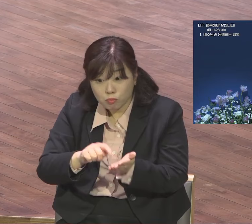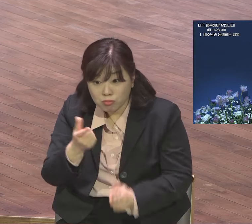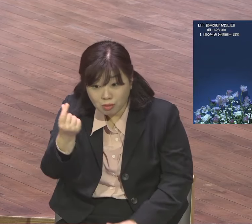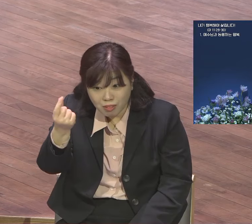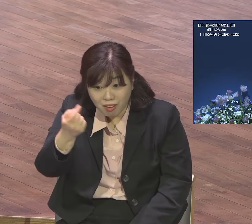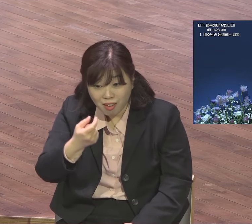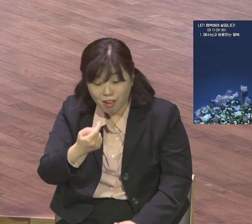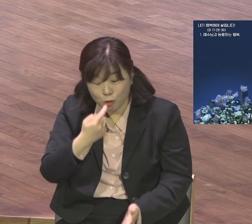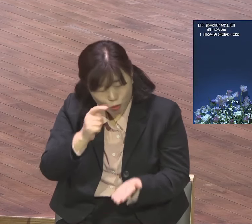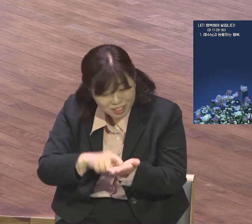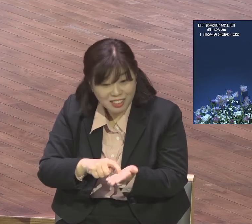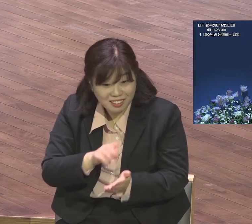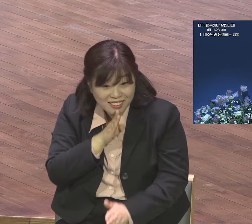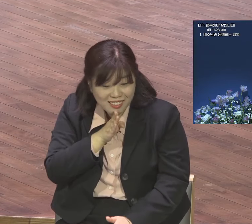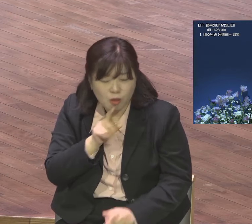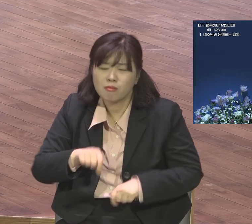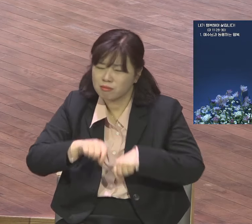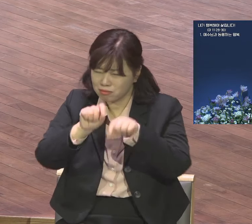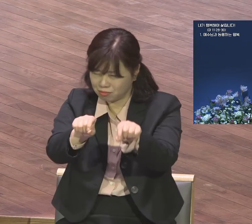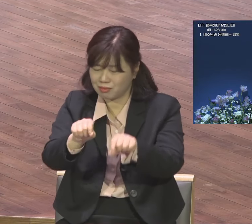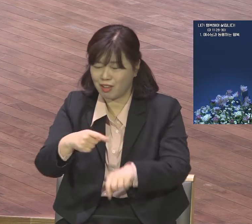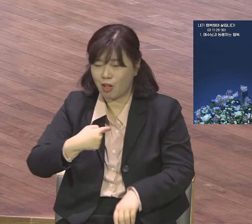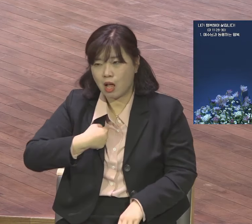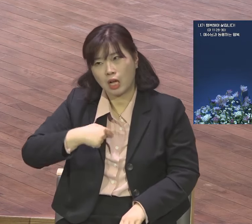소통 방법을 찾으시라는 겁니다.